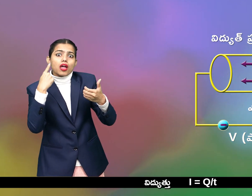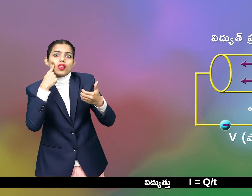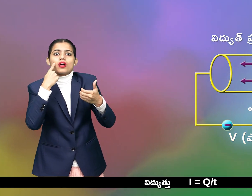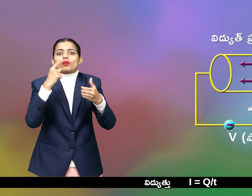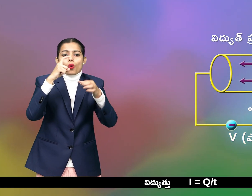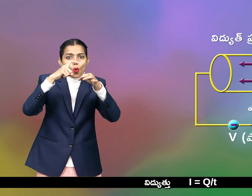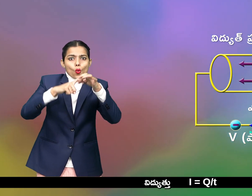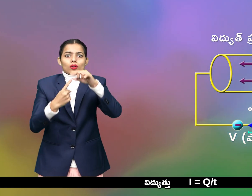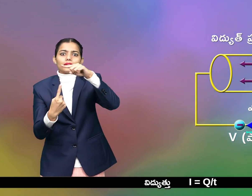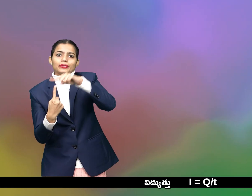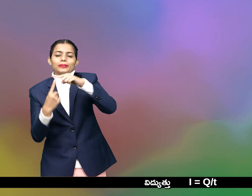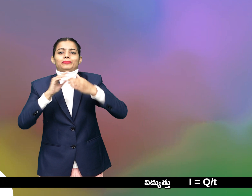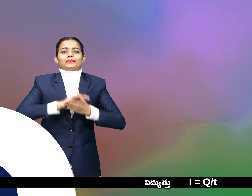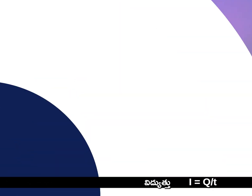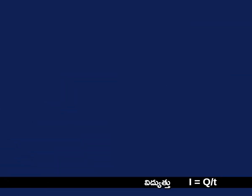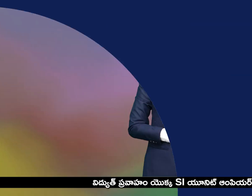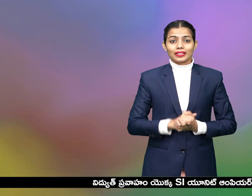Q/T.